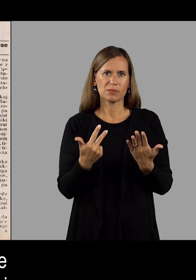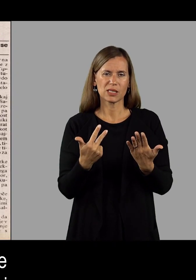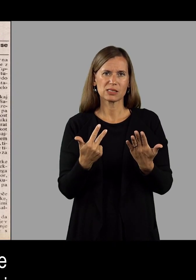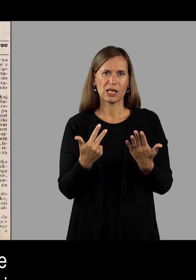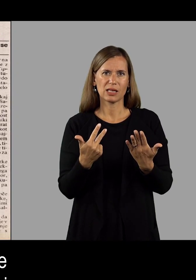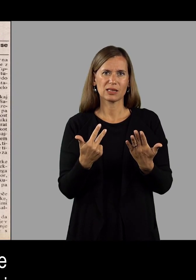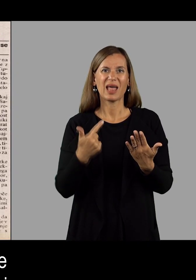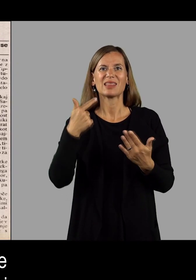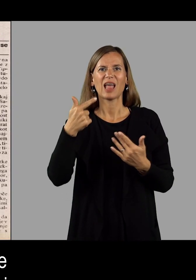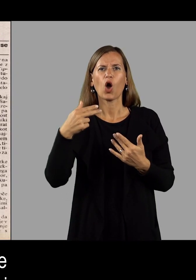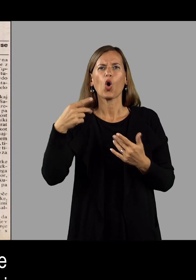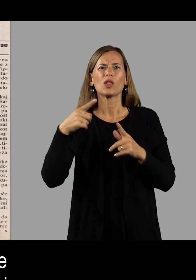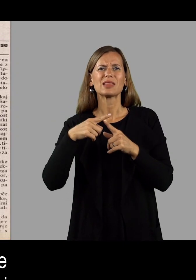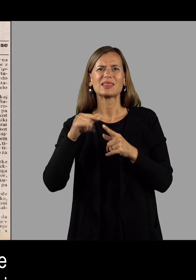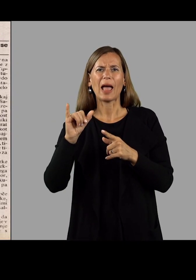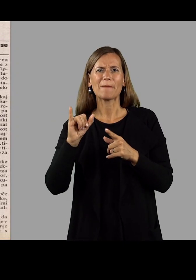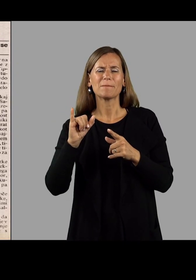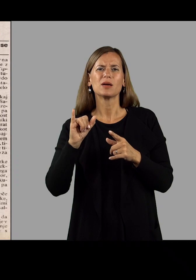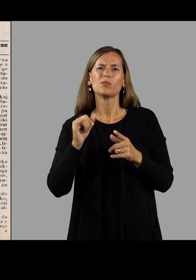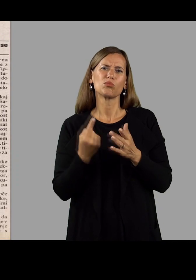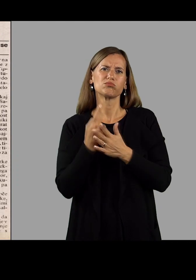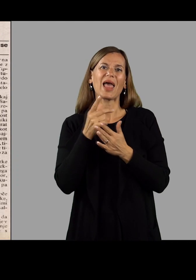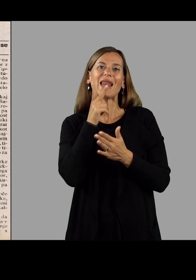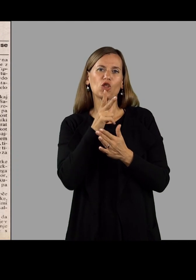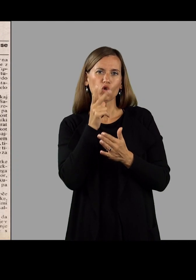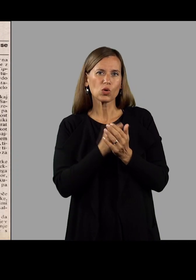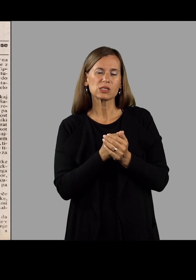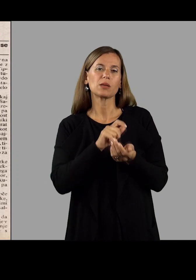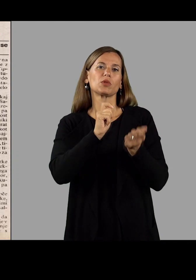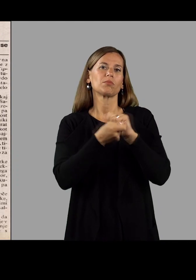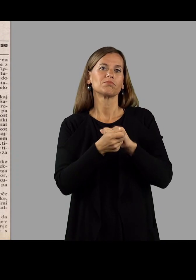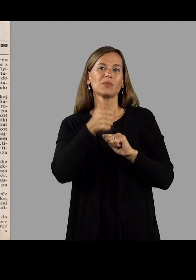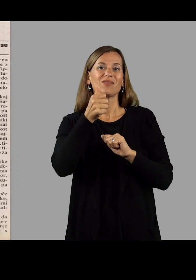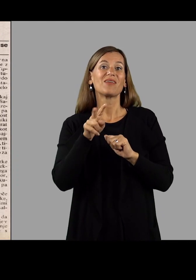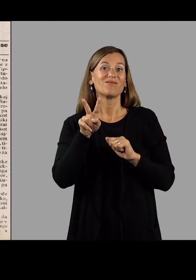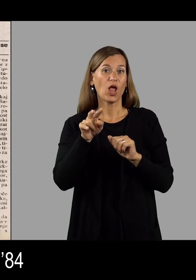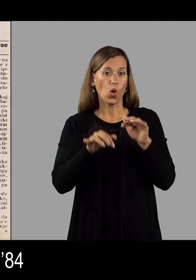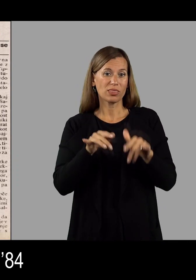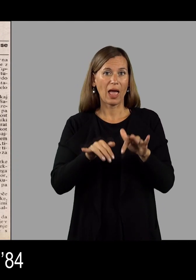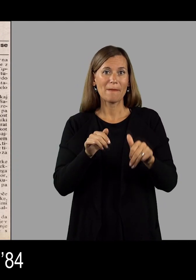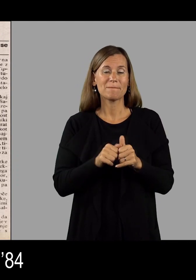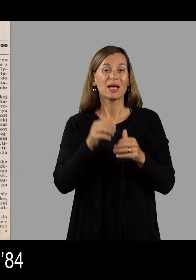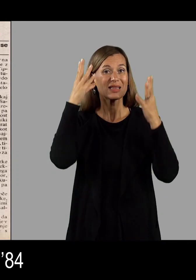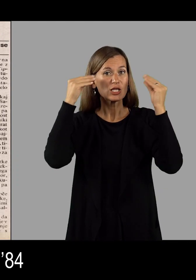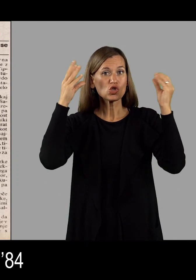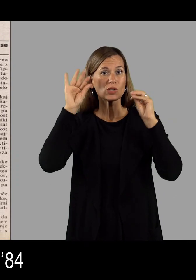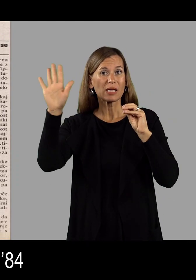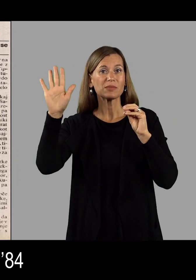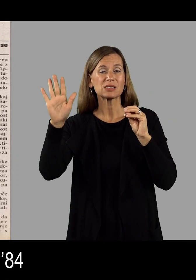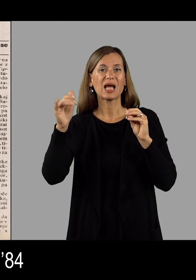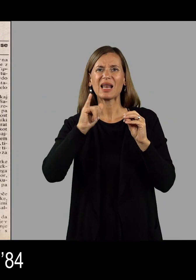klasični tipkovnici, in s tem lahko dosegamo višje hitrosti.